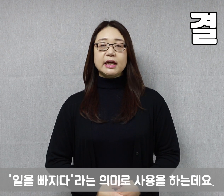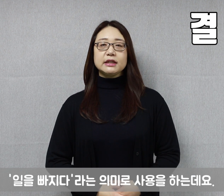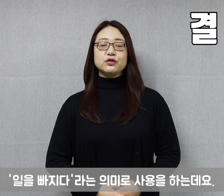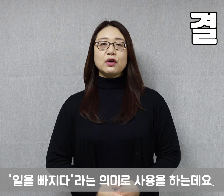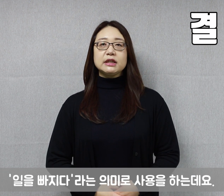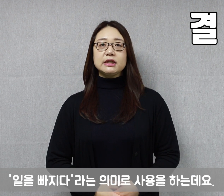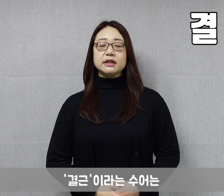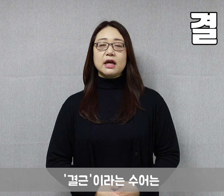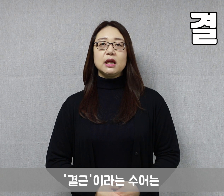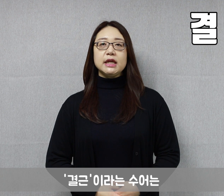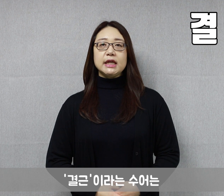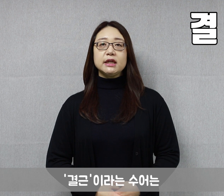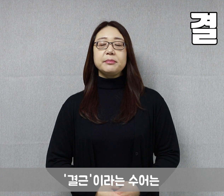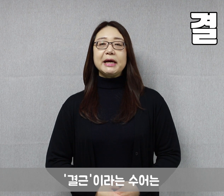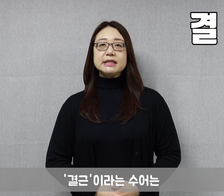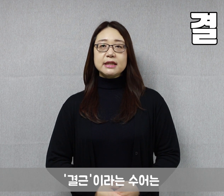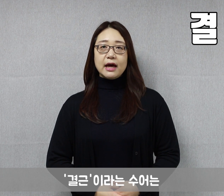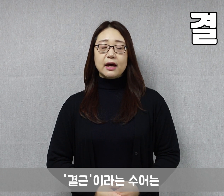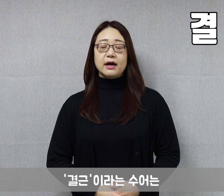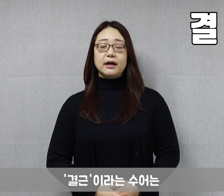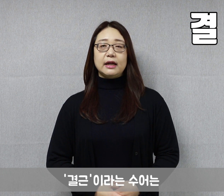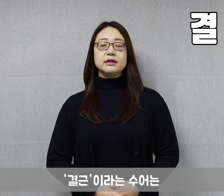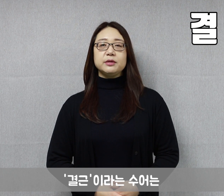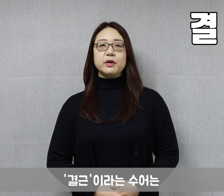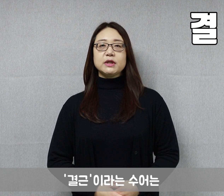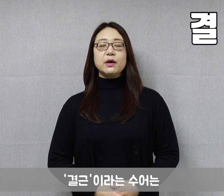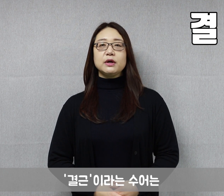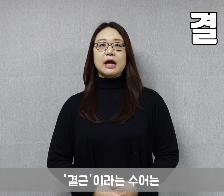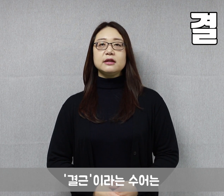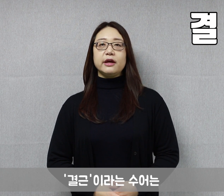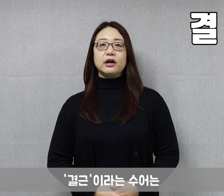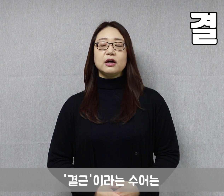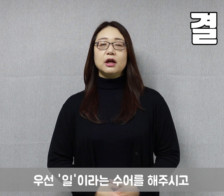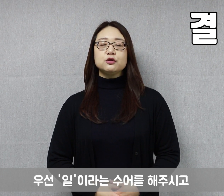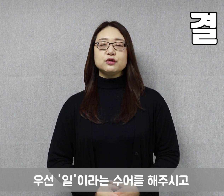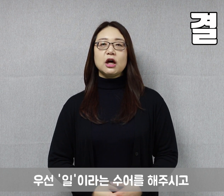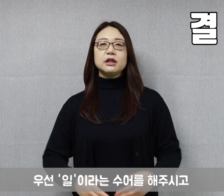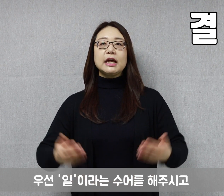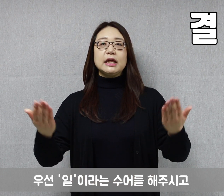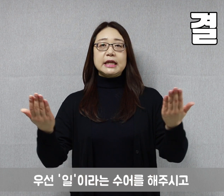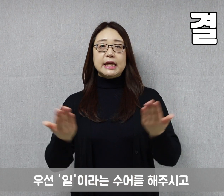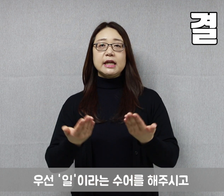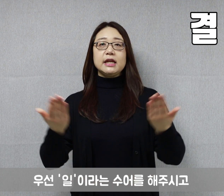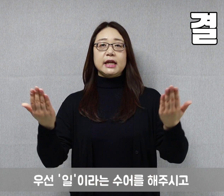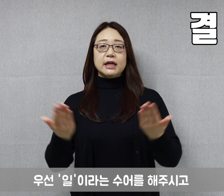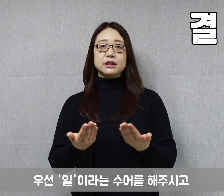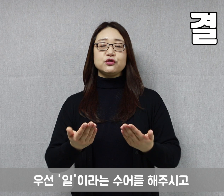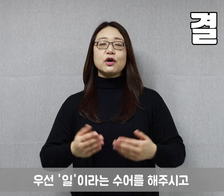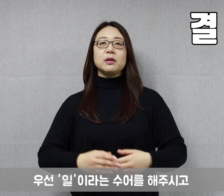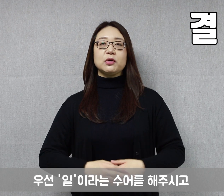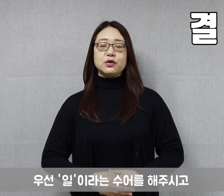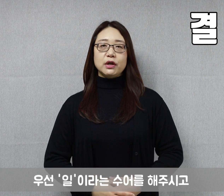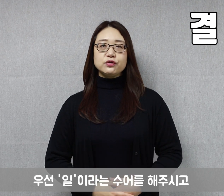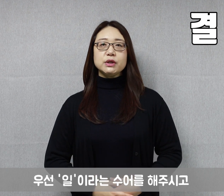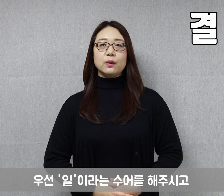결근이라는 수어는 일을 빠지다 라는 의미로 사용을 하는데요. 우선 일이라는 수어를 먼저